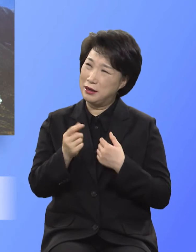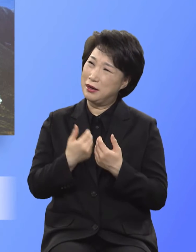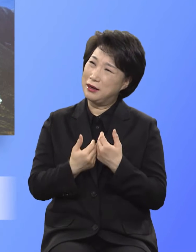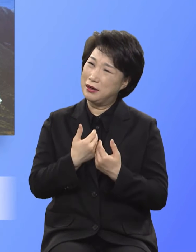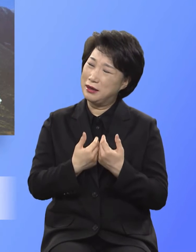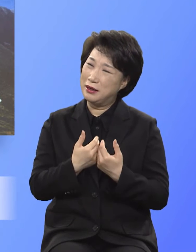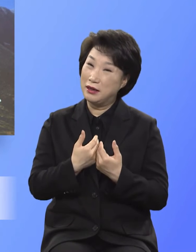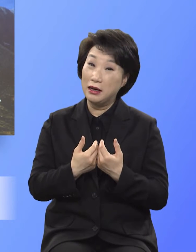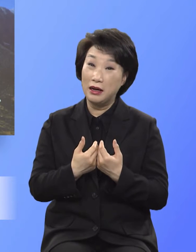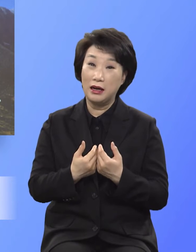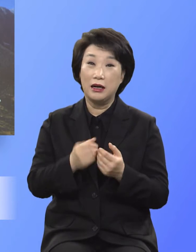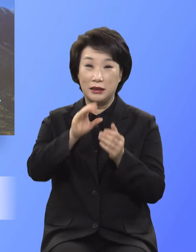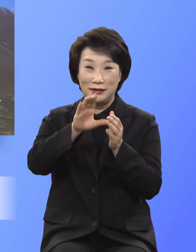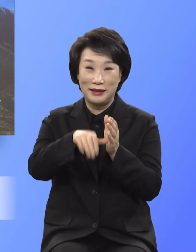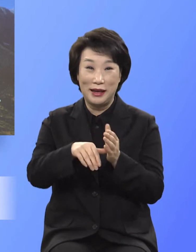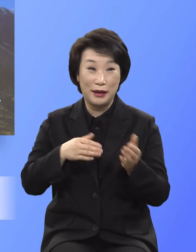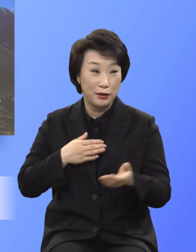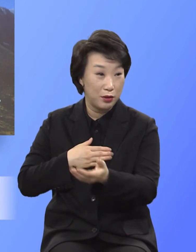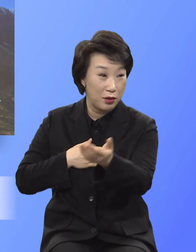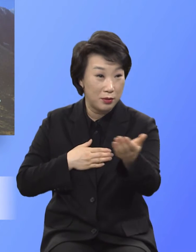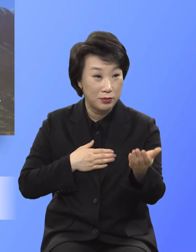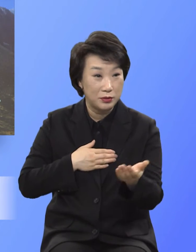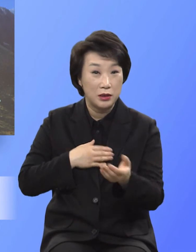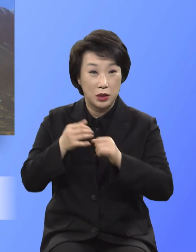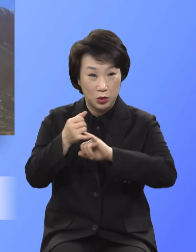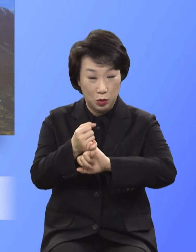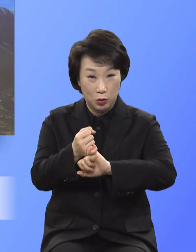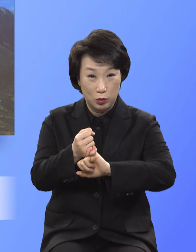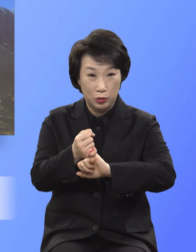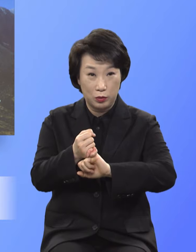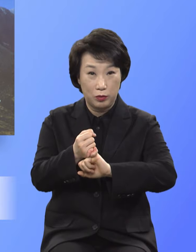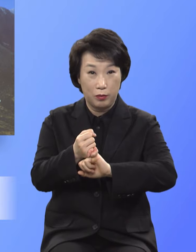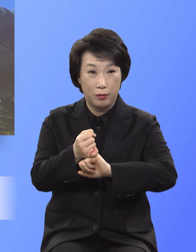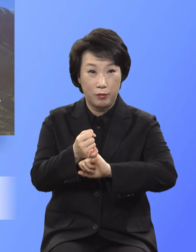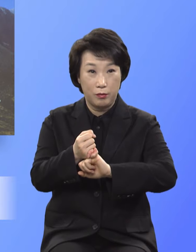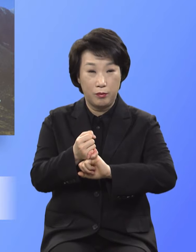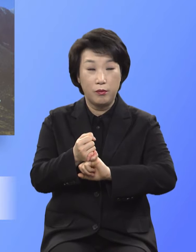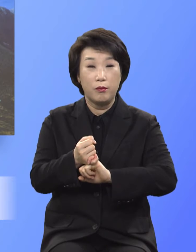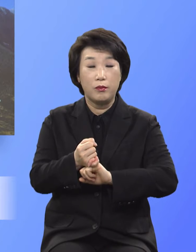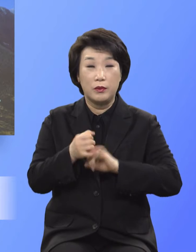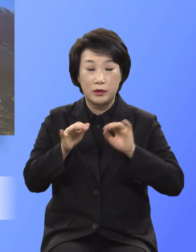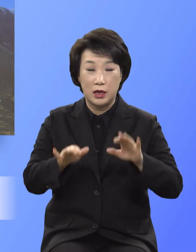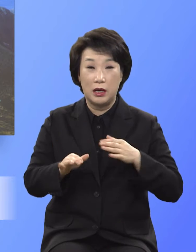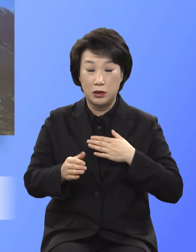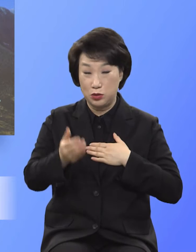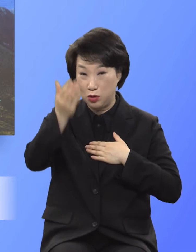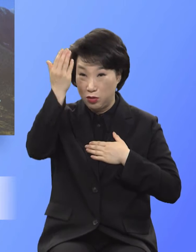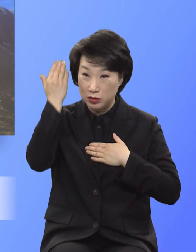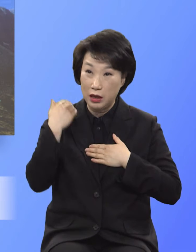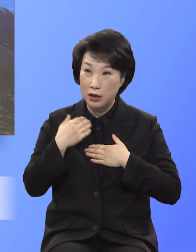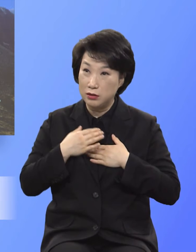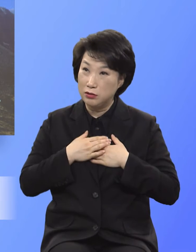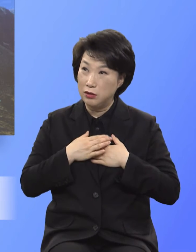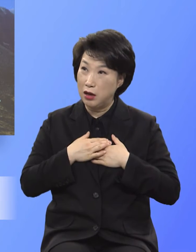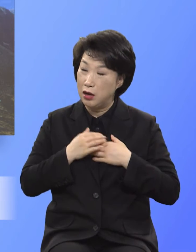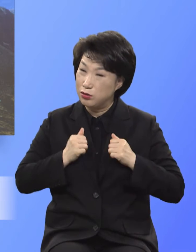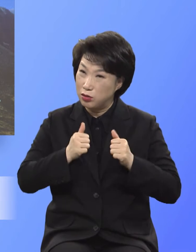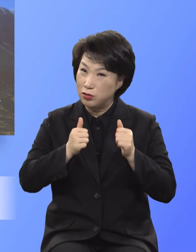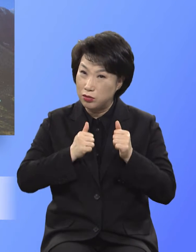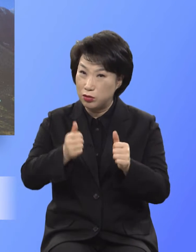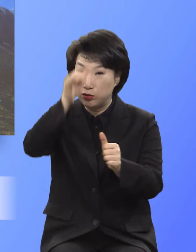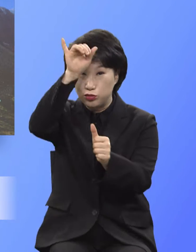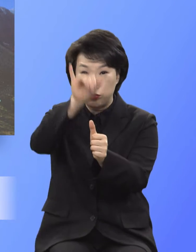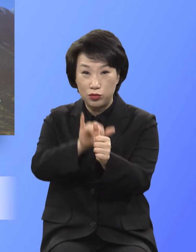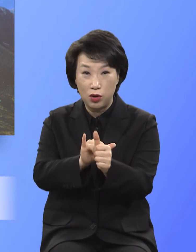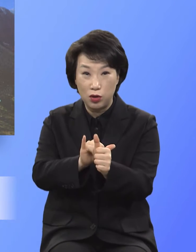모르게 석연치 않을 때는 반드시 그렇게 열심히 냈던